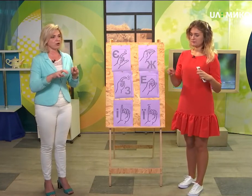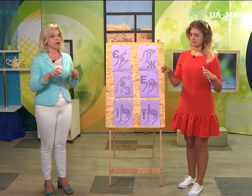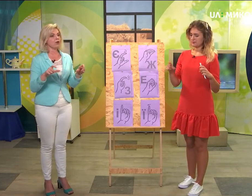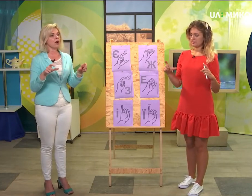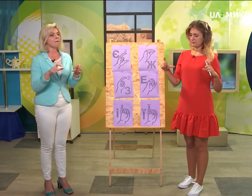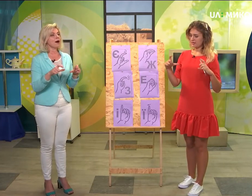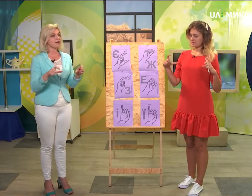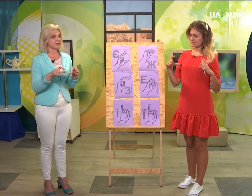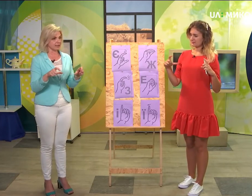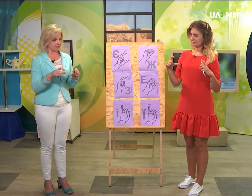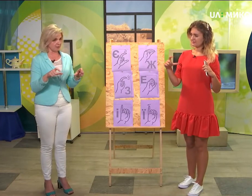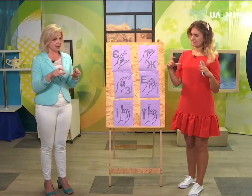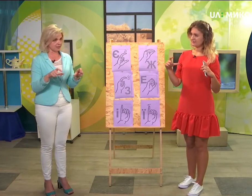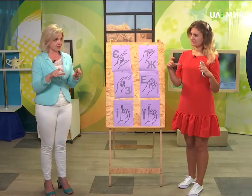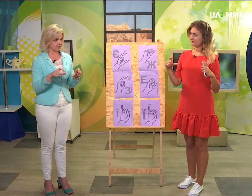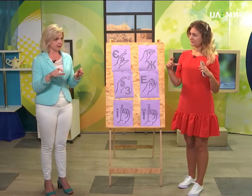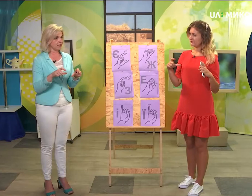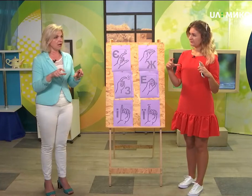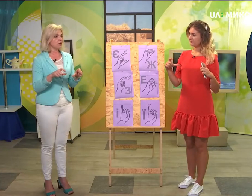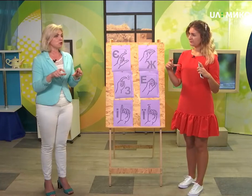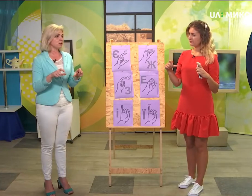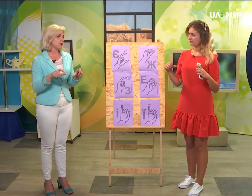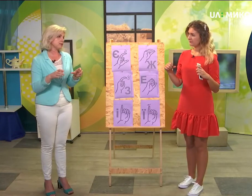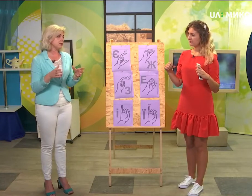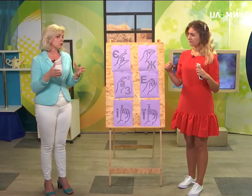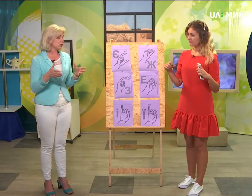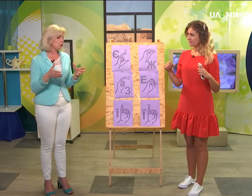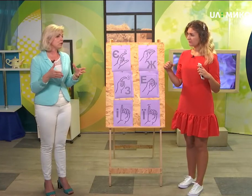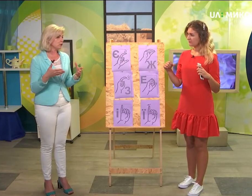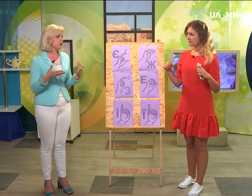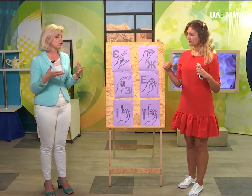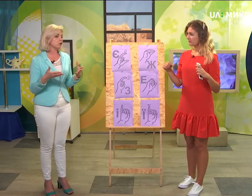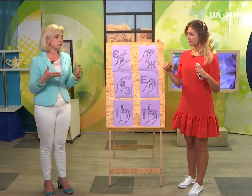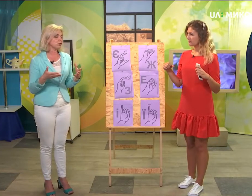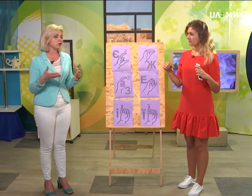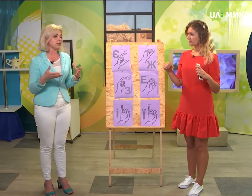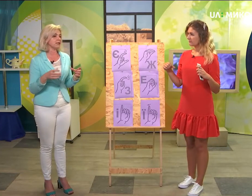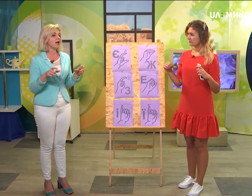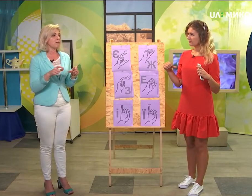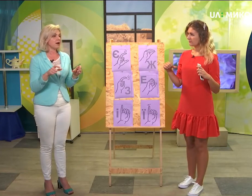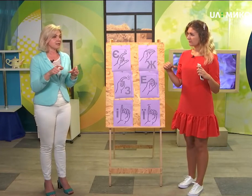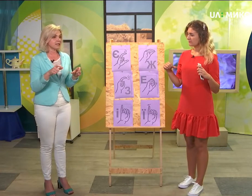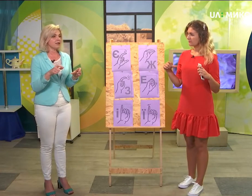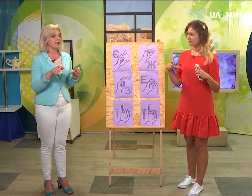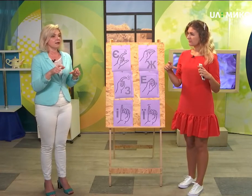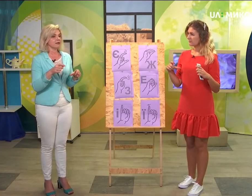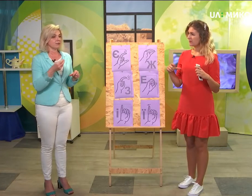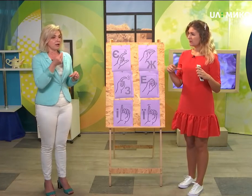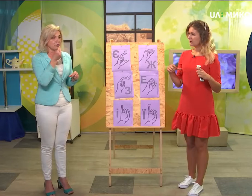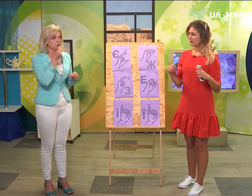Я шукаю магазин. Магазин. Так? Можна показати продуктовий, ну, якщо уточнити. Магазин там